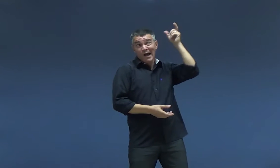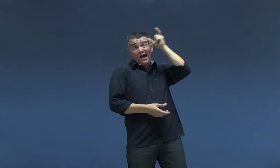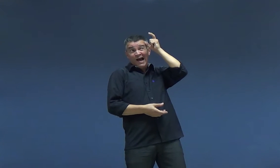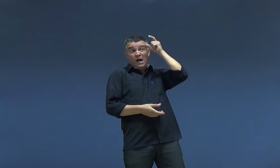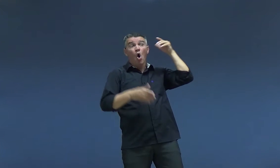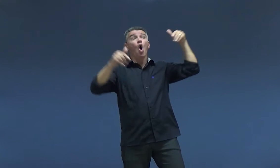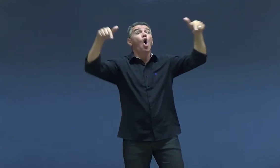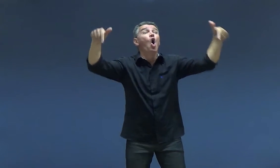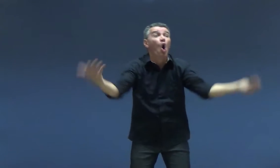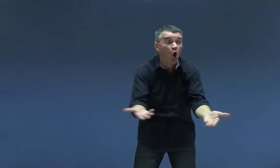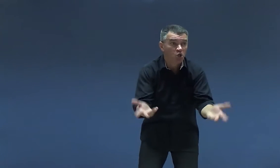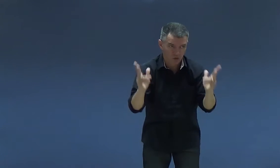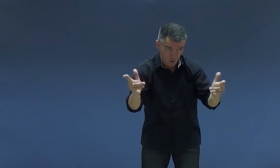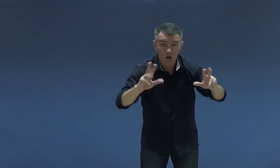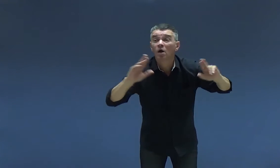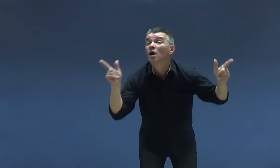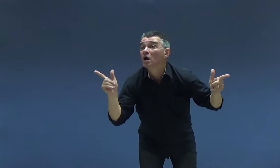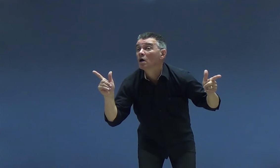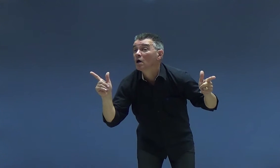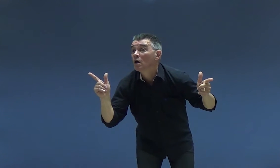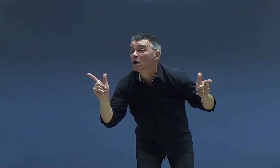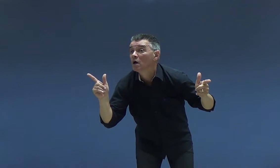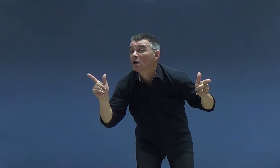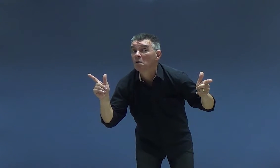inteligente, né? Então, hoje é igual ou é